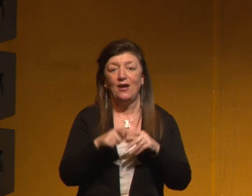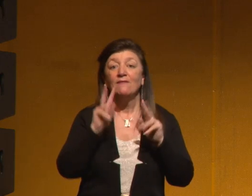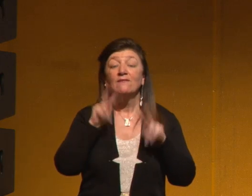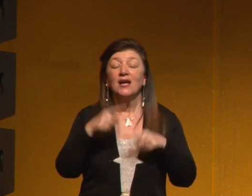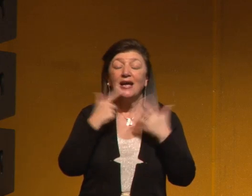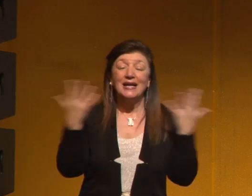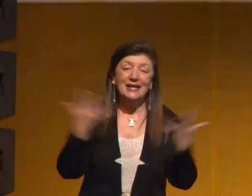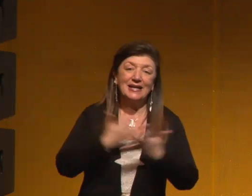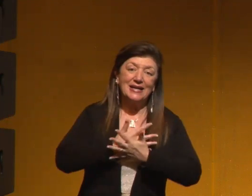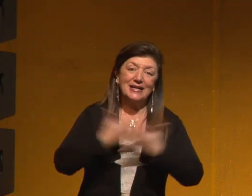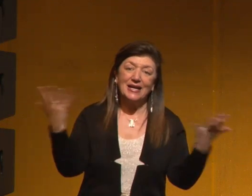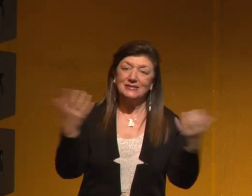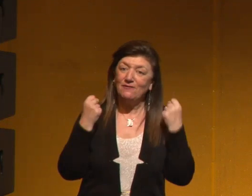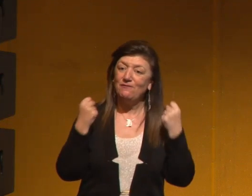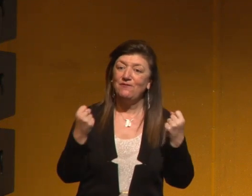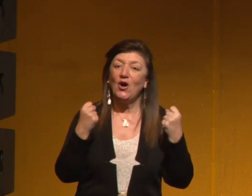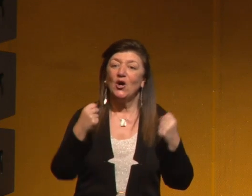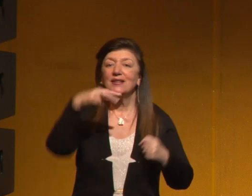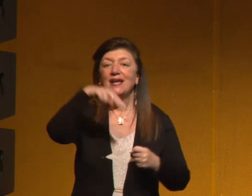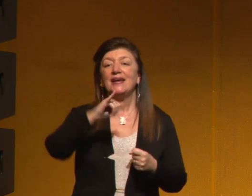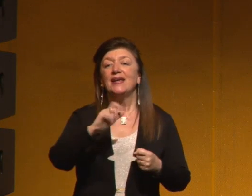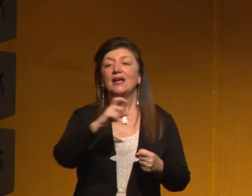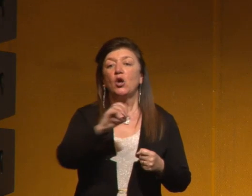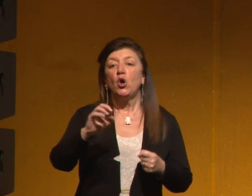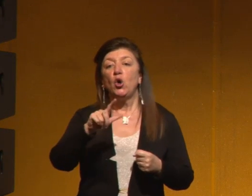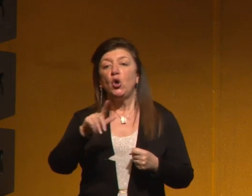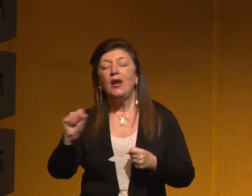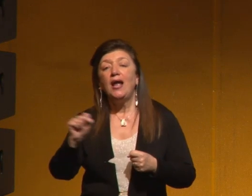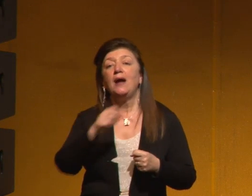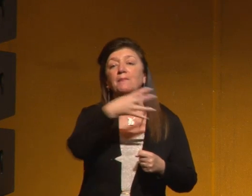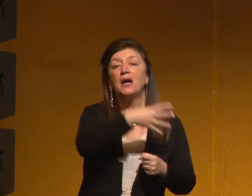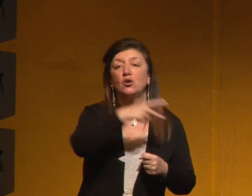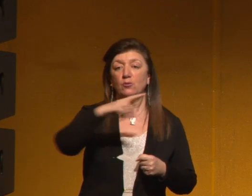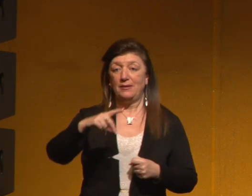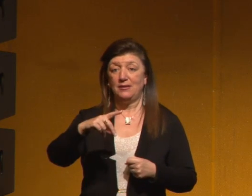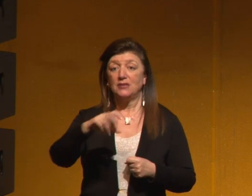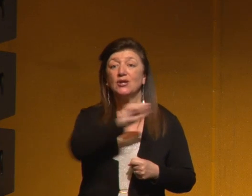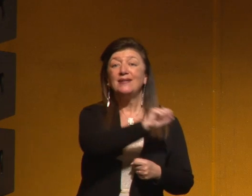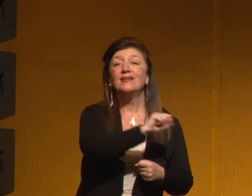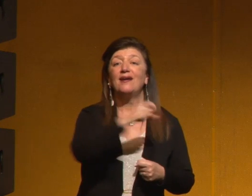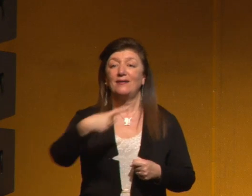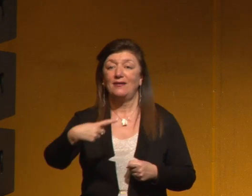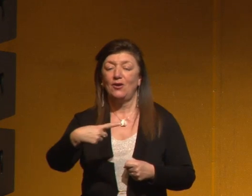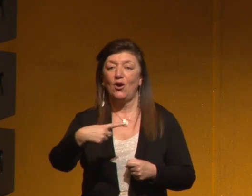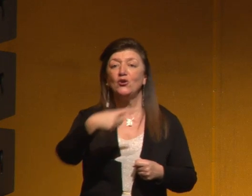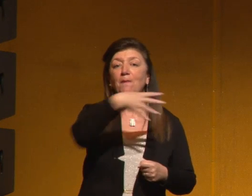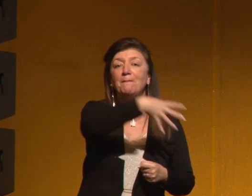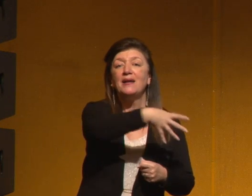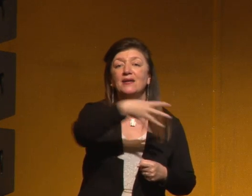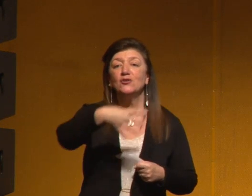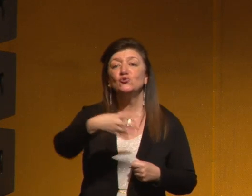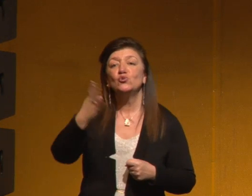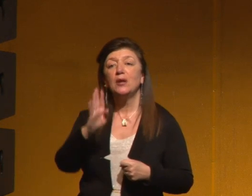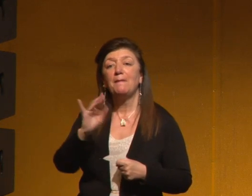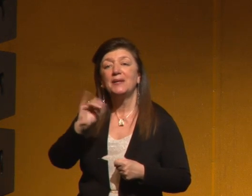grazie fortissimo vannicola a marco pautasso ad andrea gregorio a maria giulia brizio